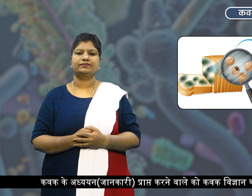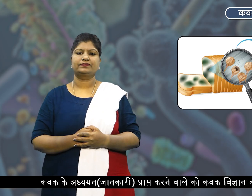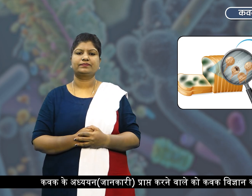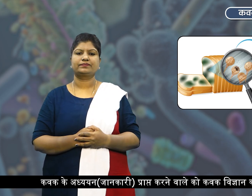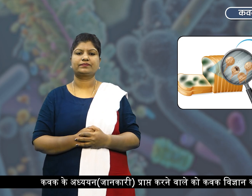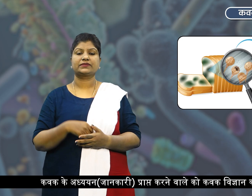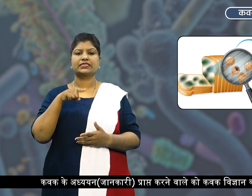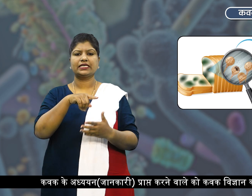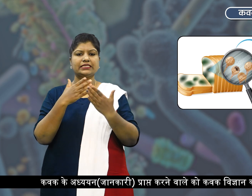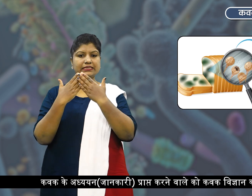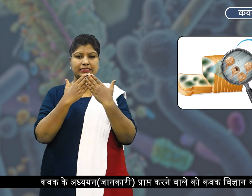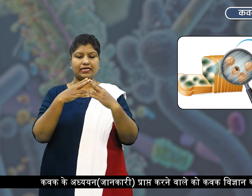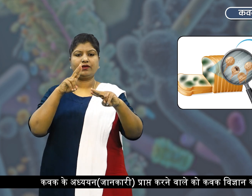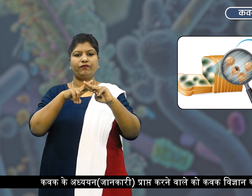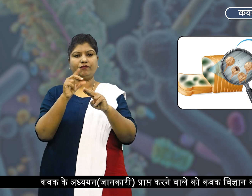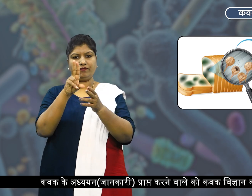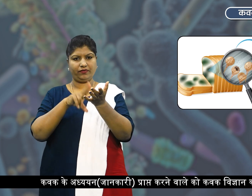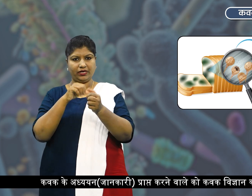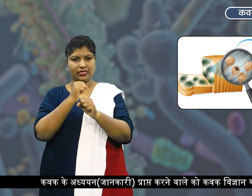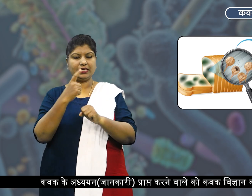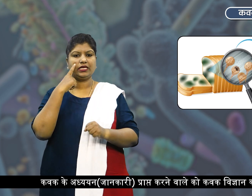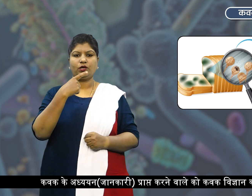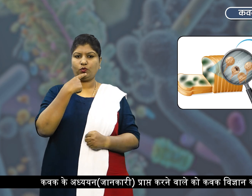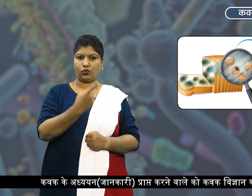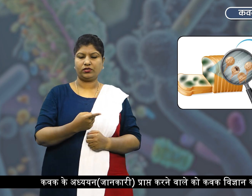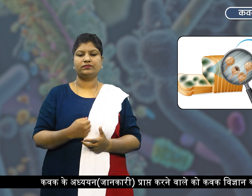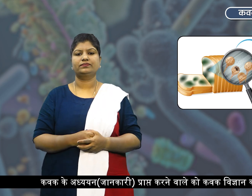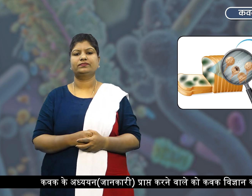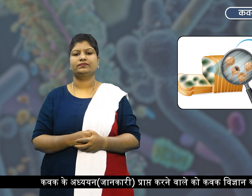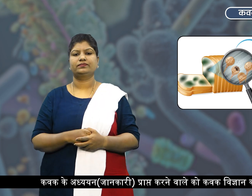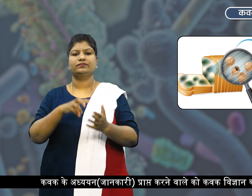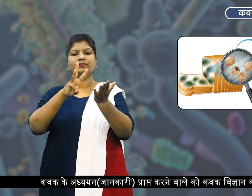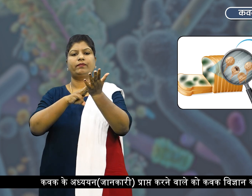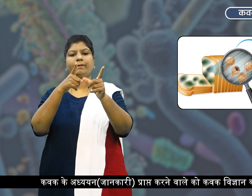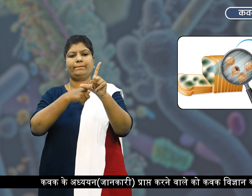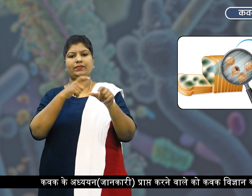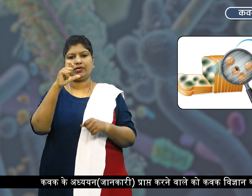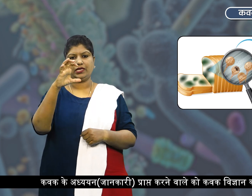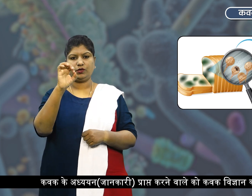कवक के अध्ययन जानकारी प्राप्त करने वाले को कवक विज्ञान कहा जाता है।